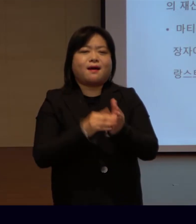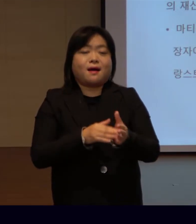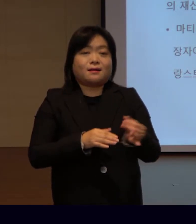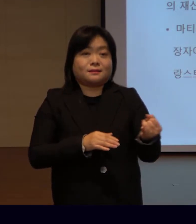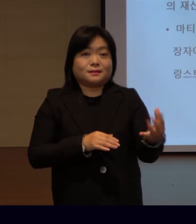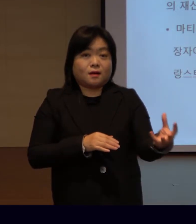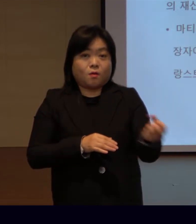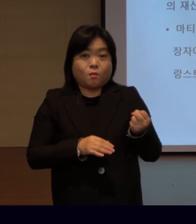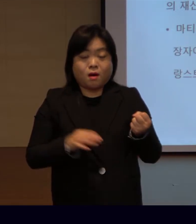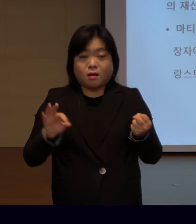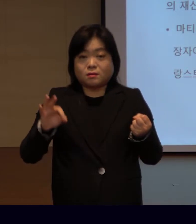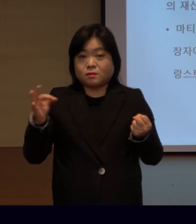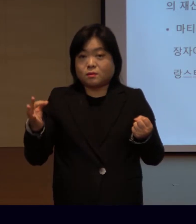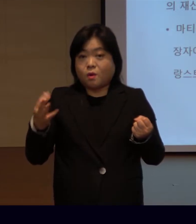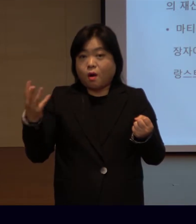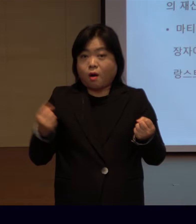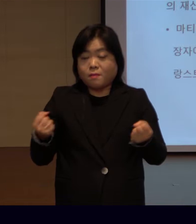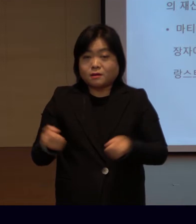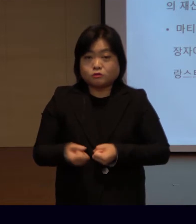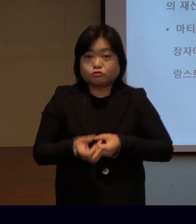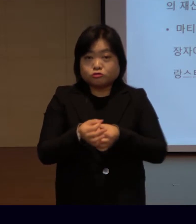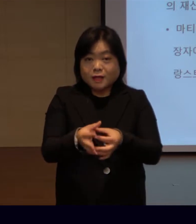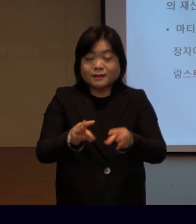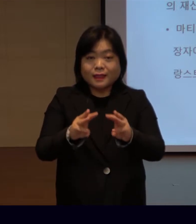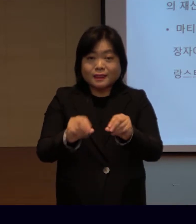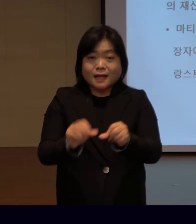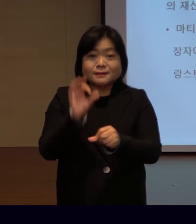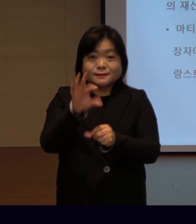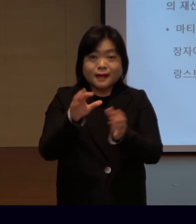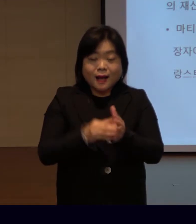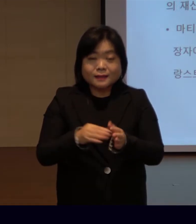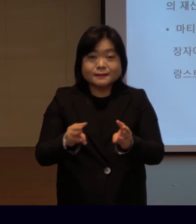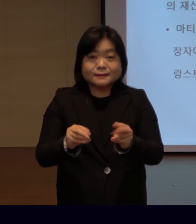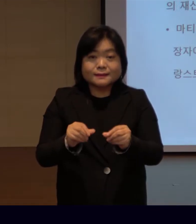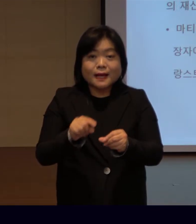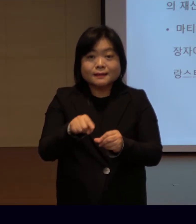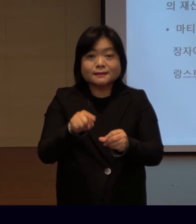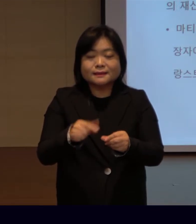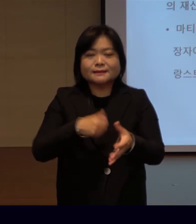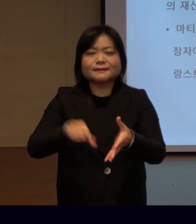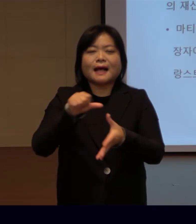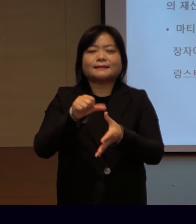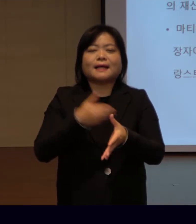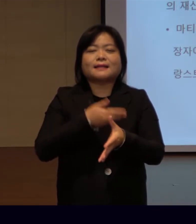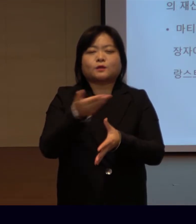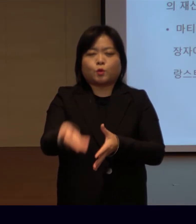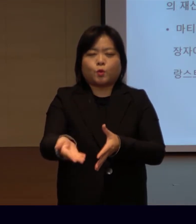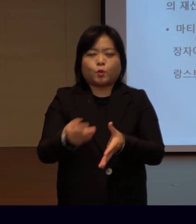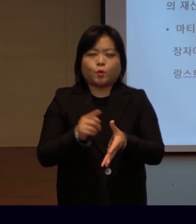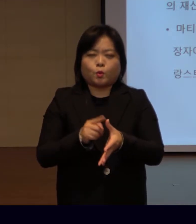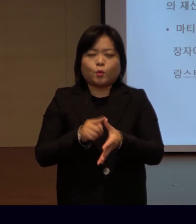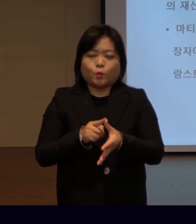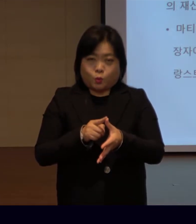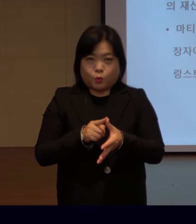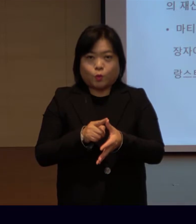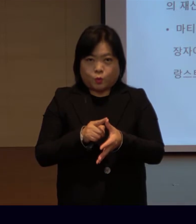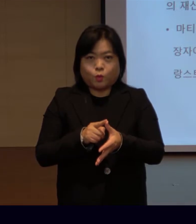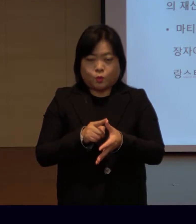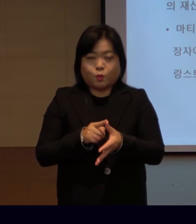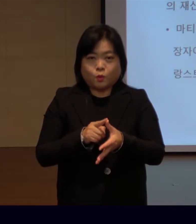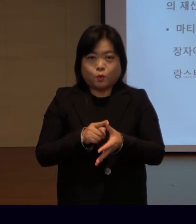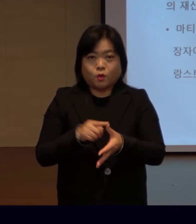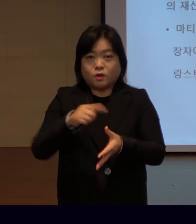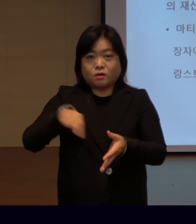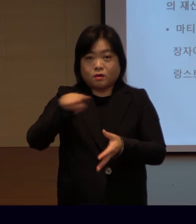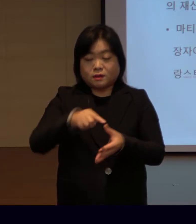이 사람의 재산 중에 얼마 투자해서 땅을 사는데 그 땅은 장자 상속이고 그 다음에